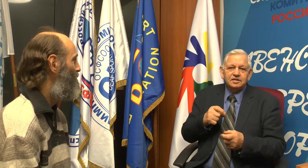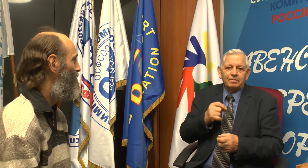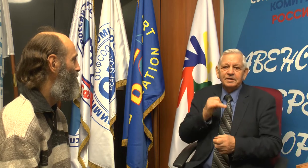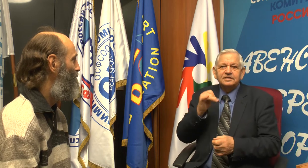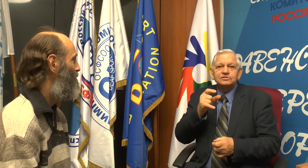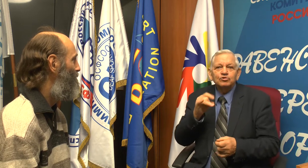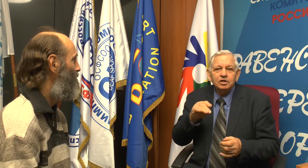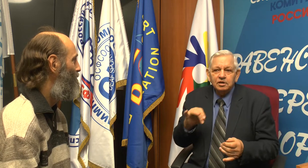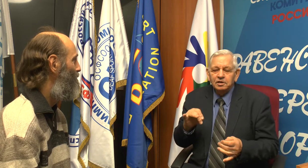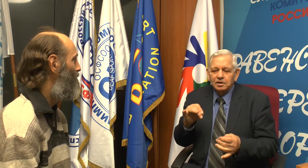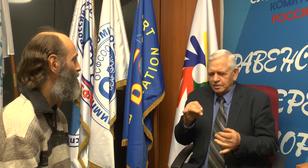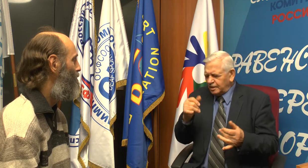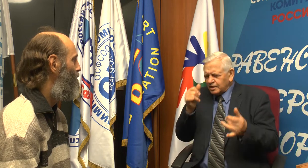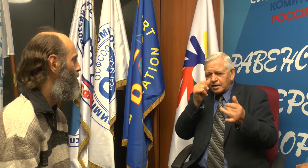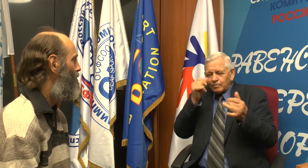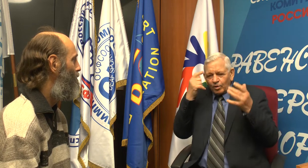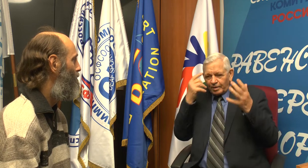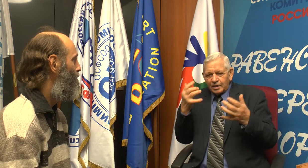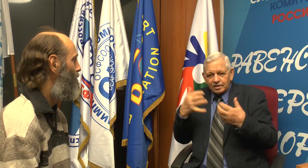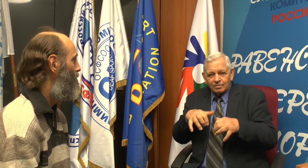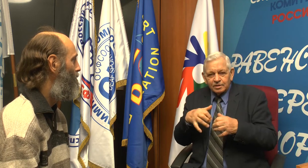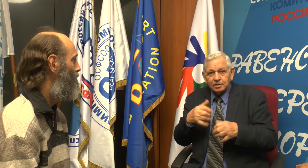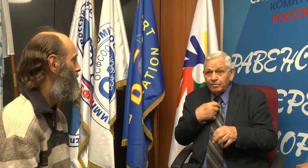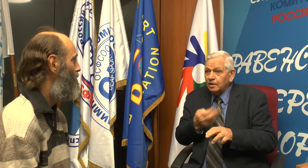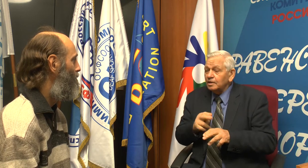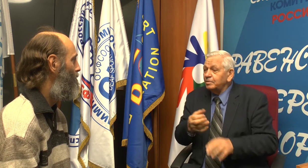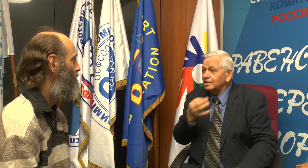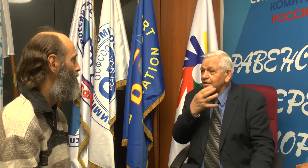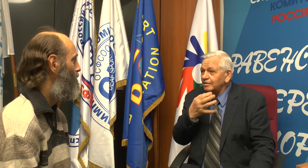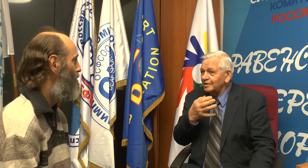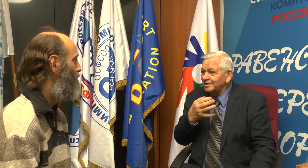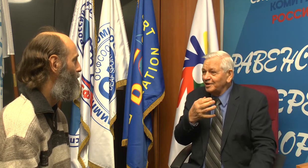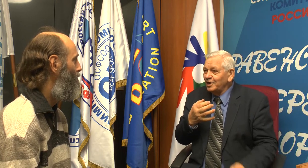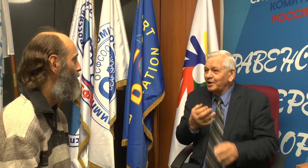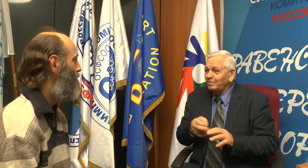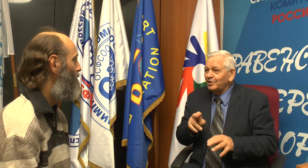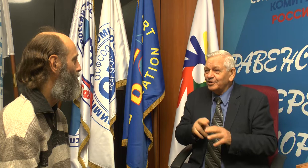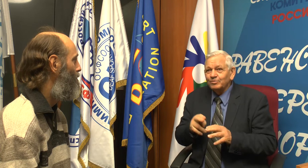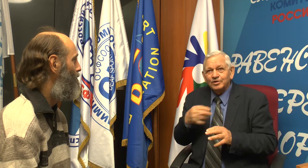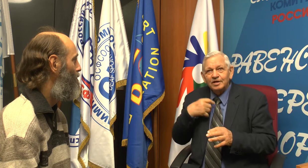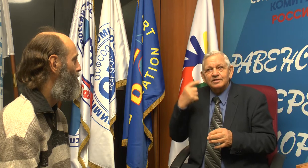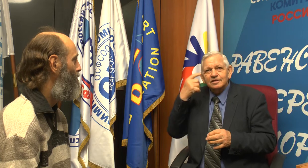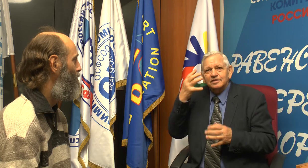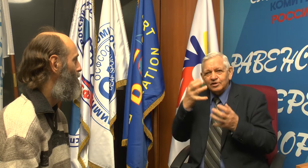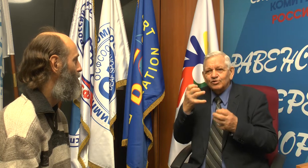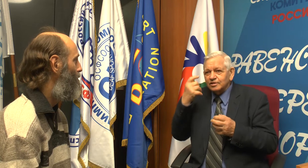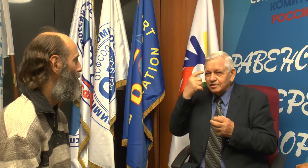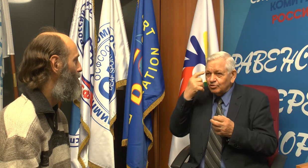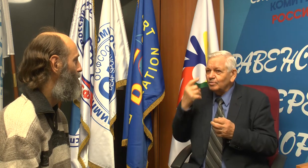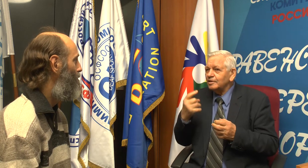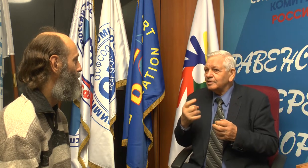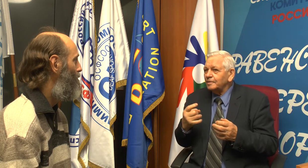зацеп изнутри. Я никак не мог понять, чтобы мне это понравилось. И поэтому я серьезно задумался